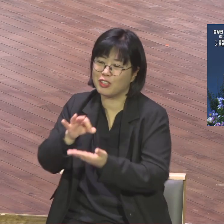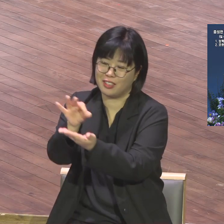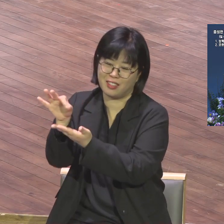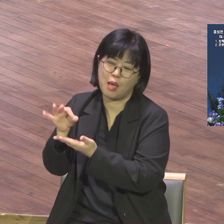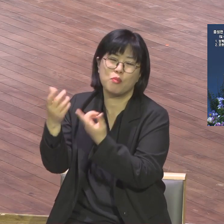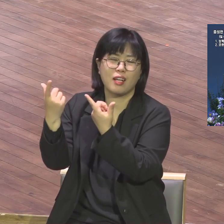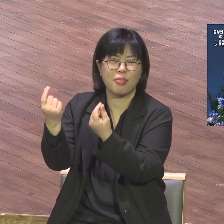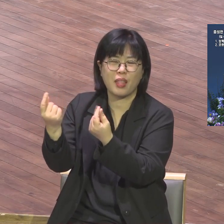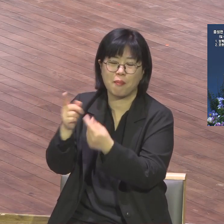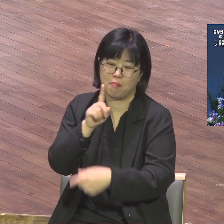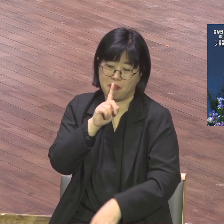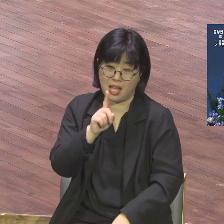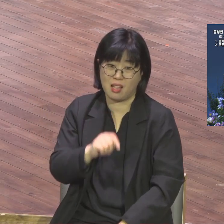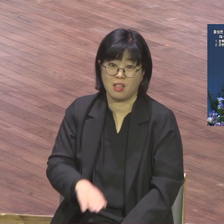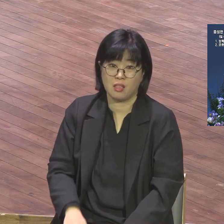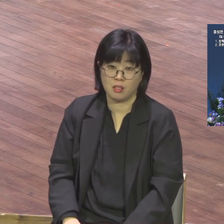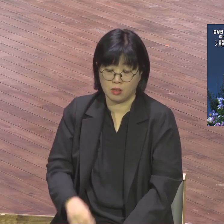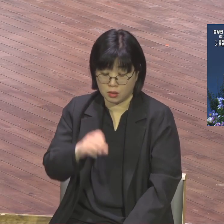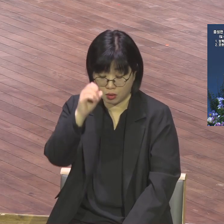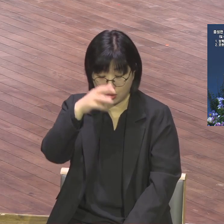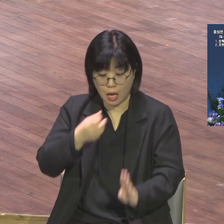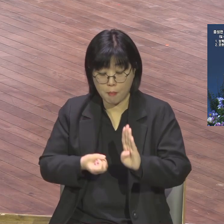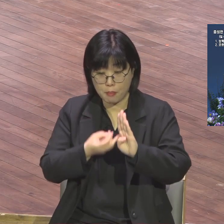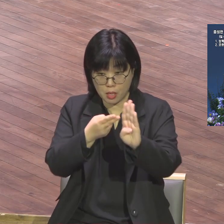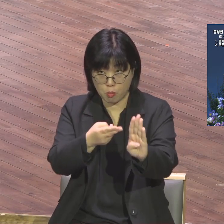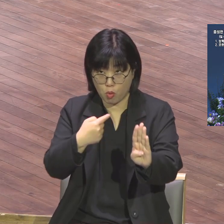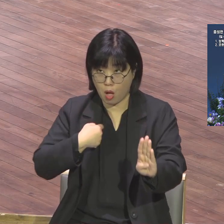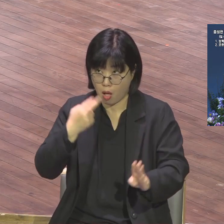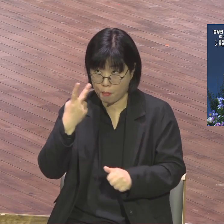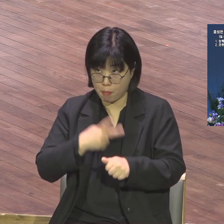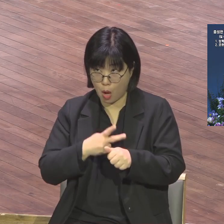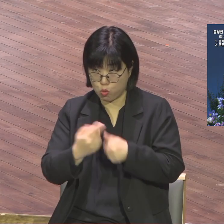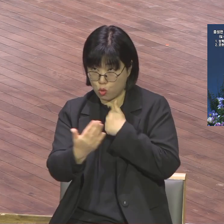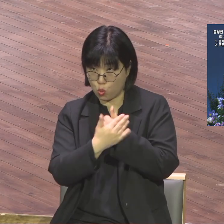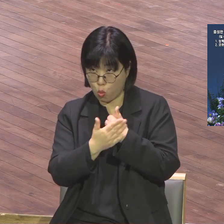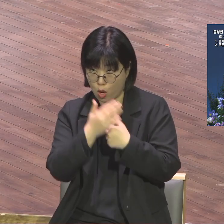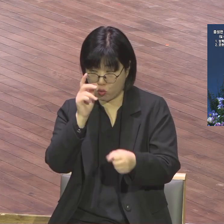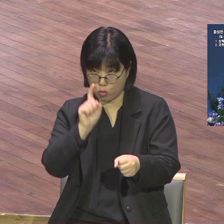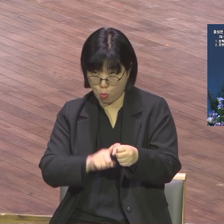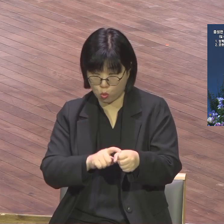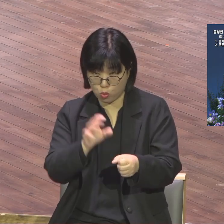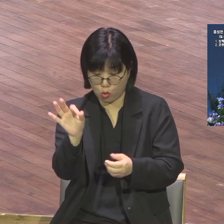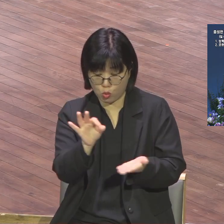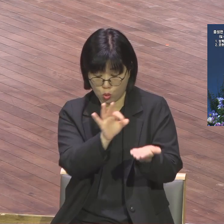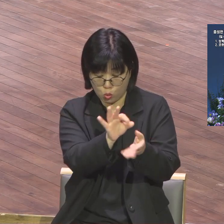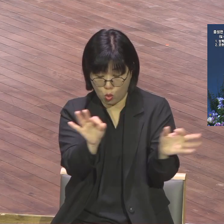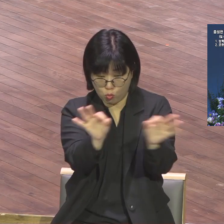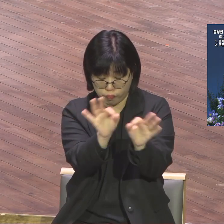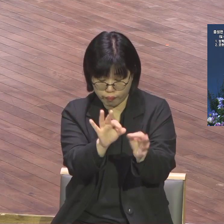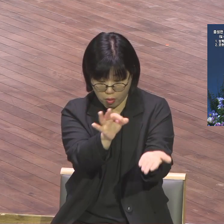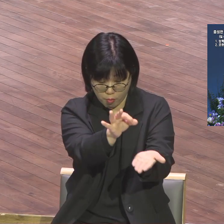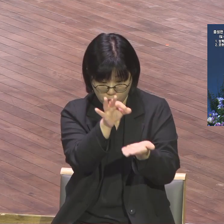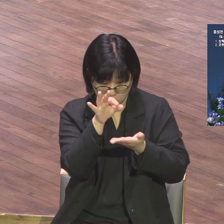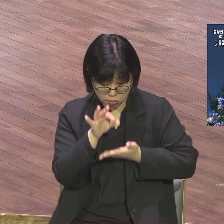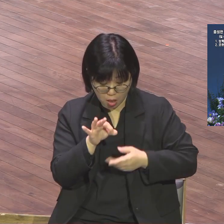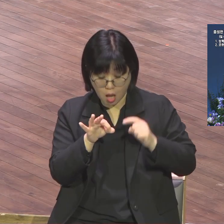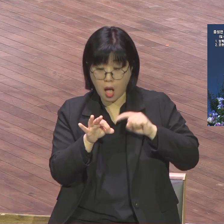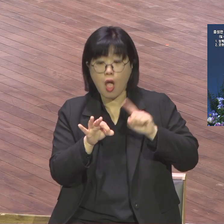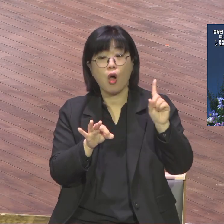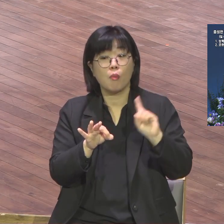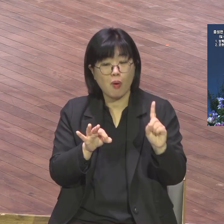그것이 단순한 헌금이 아니라 하나님께 드리는 향기로운 제물이라고 말하지 않습니까?